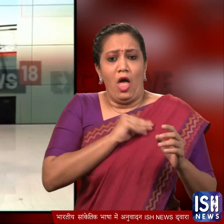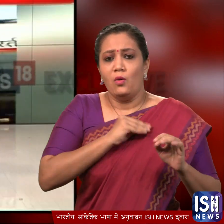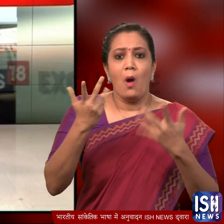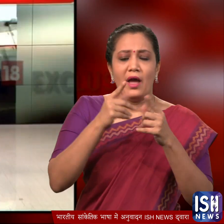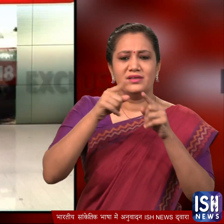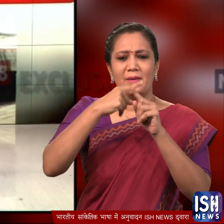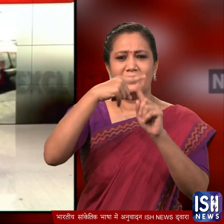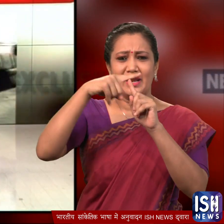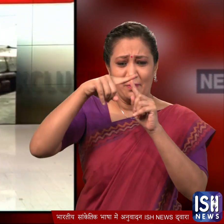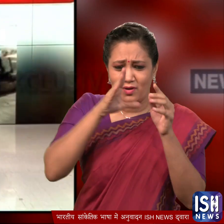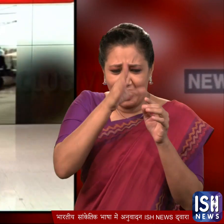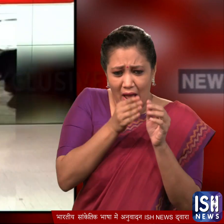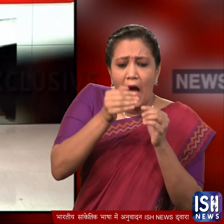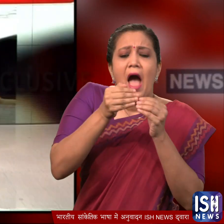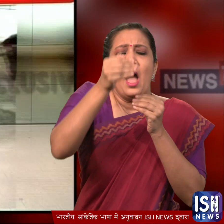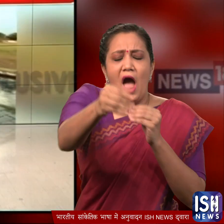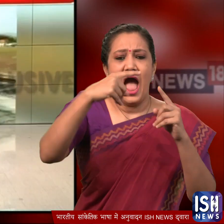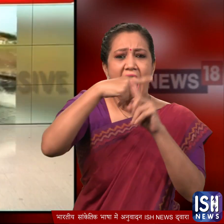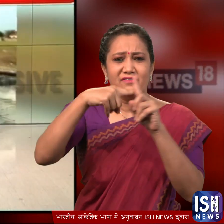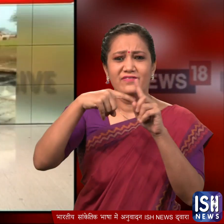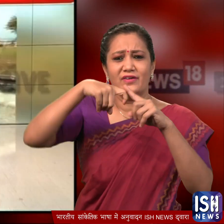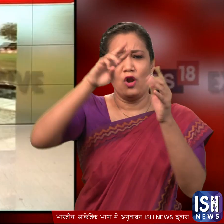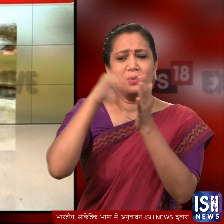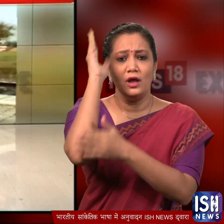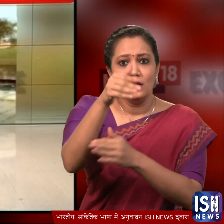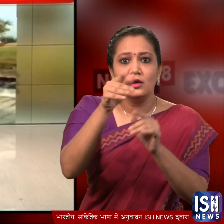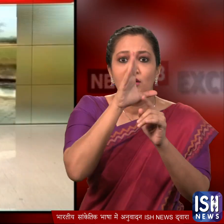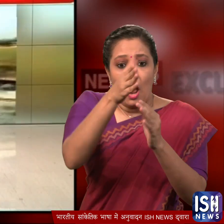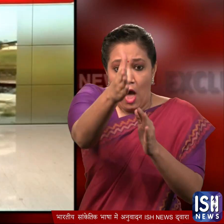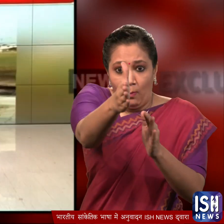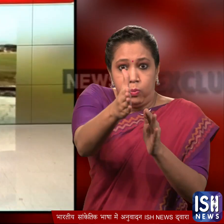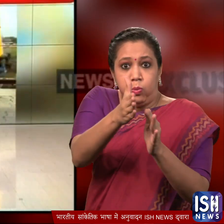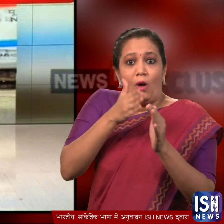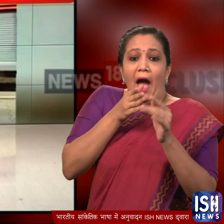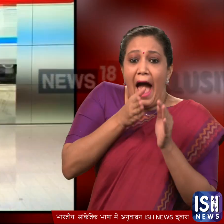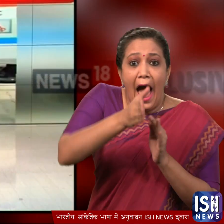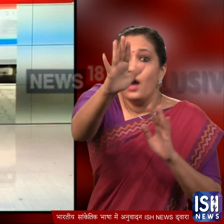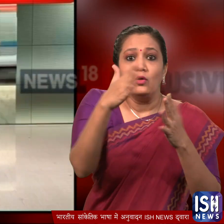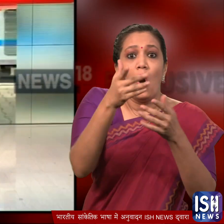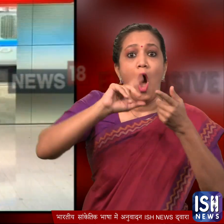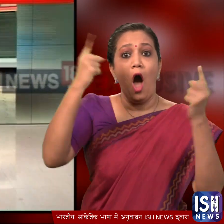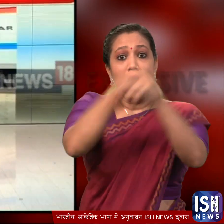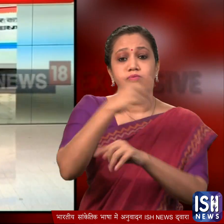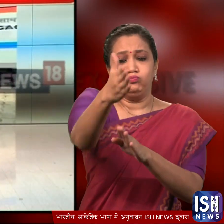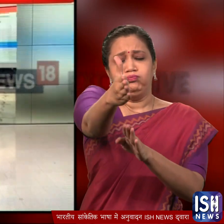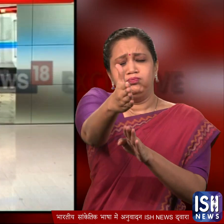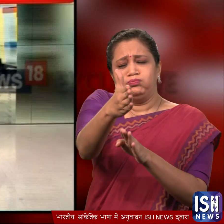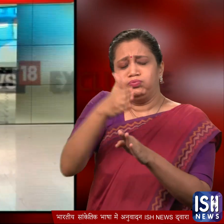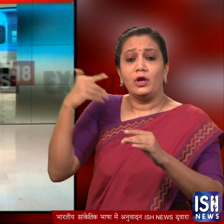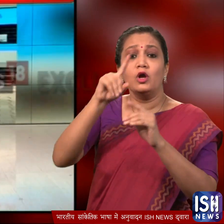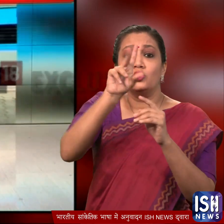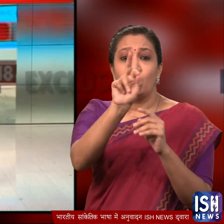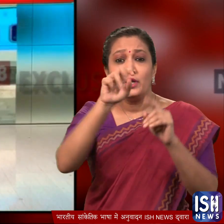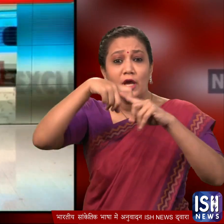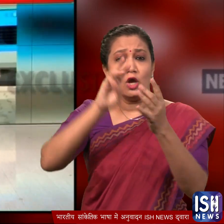रेलवे स्टेशन से महज आधा किलोमीटर दूर पटरियों पर उल्टा दौड़ना शुरू कर दिया। आगे जाने के बजाय पीछे की तरफ दौड़ते हुए ट्रेन